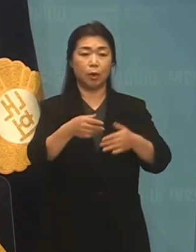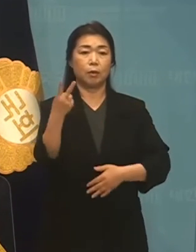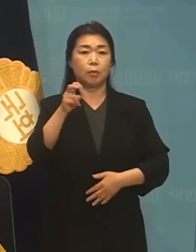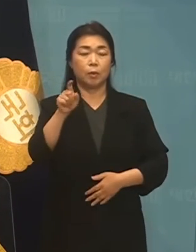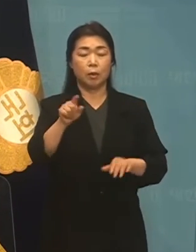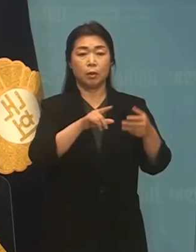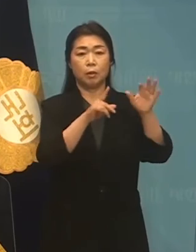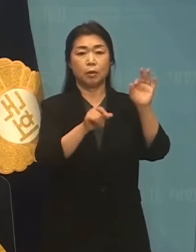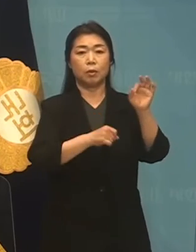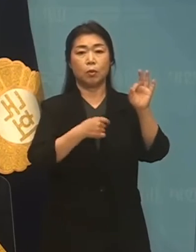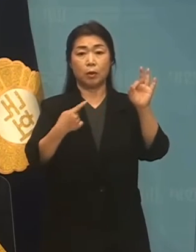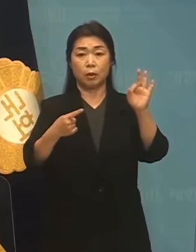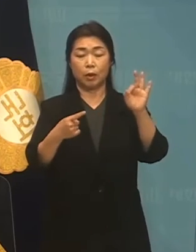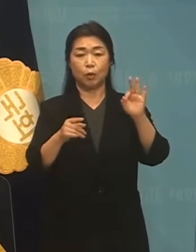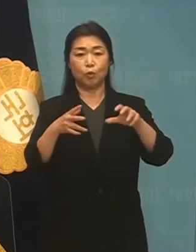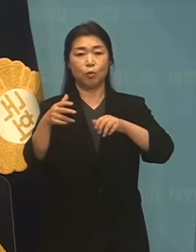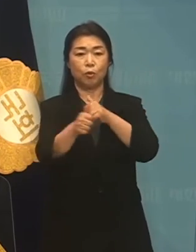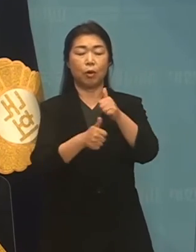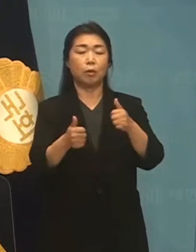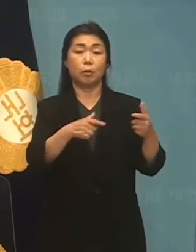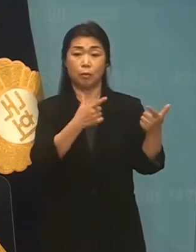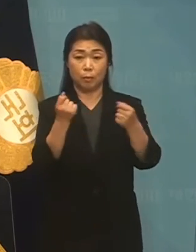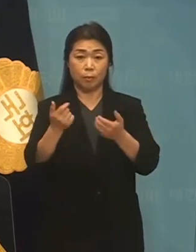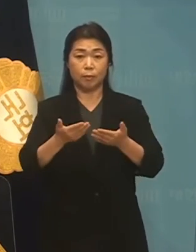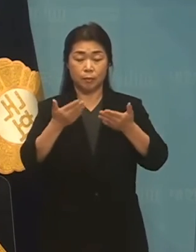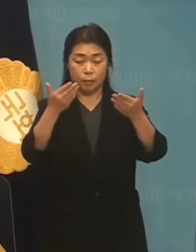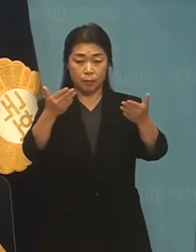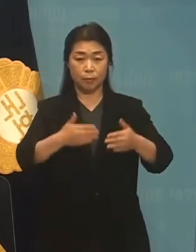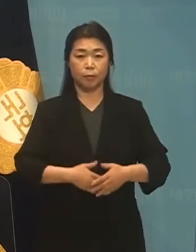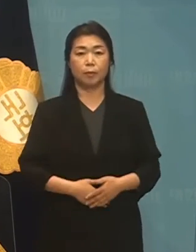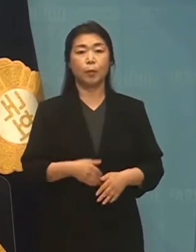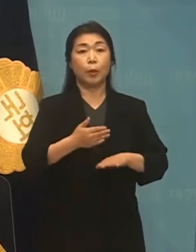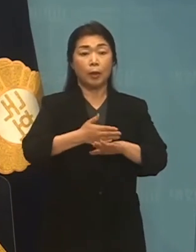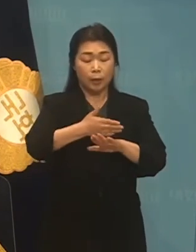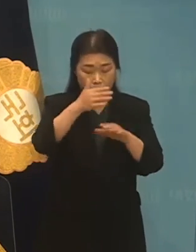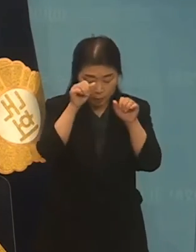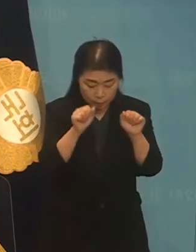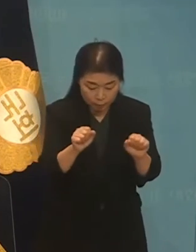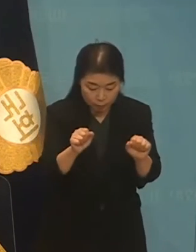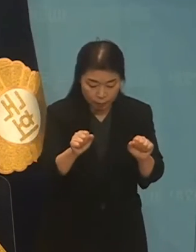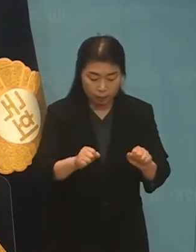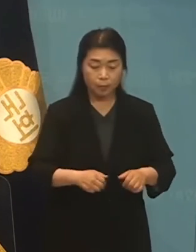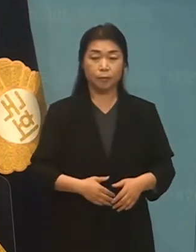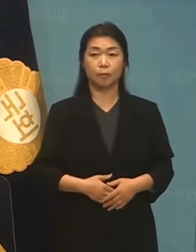1일 더불어민주당 국회 정무위원회 국회의원입니다. 네, 감사합니다.